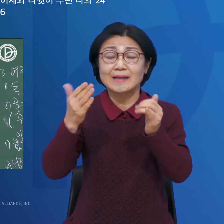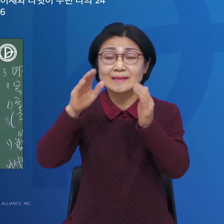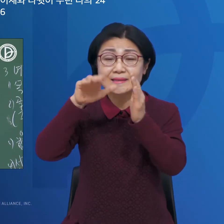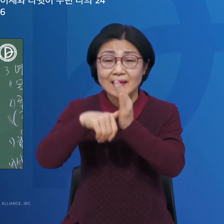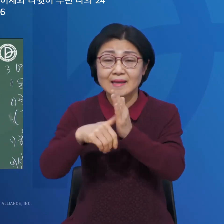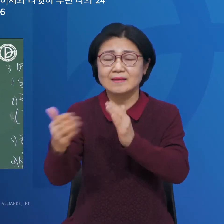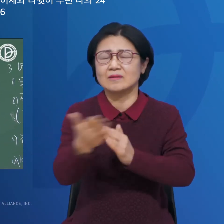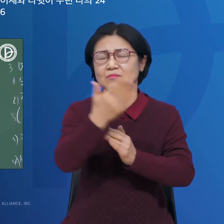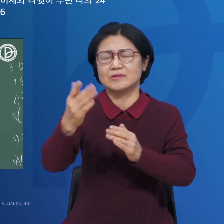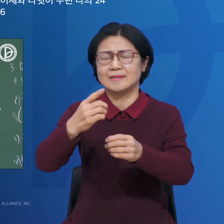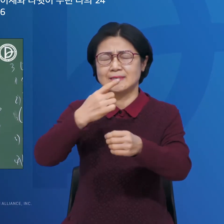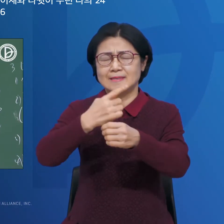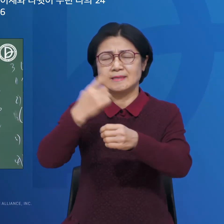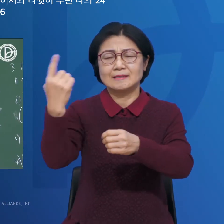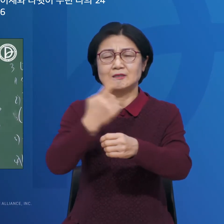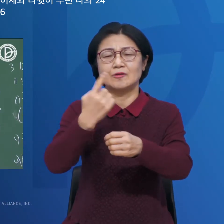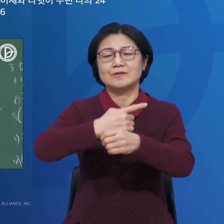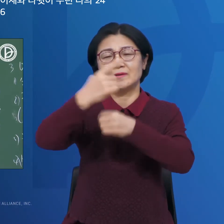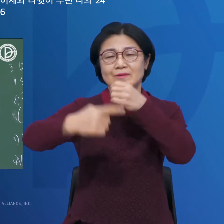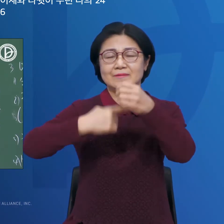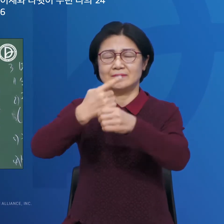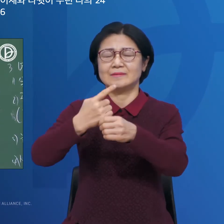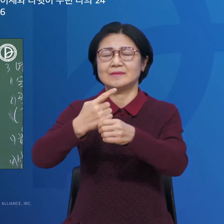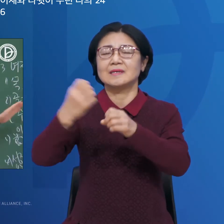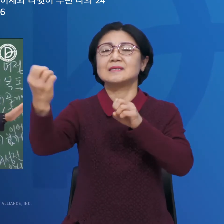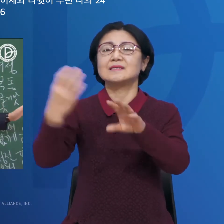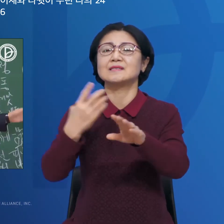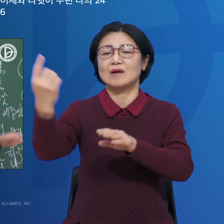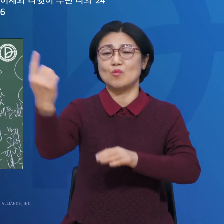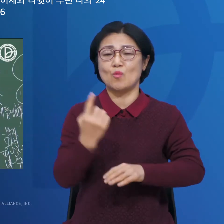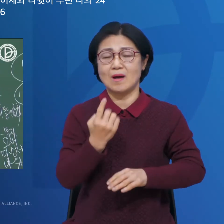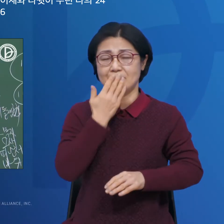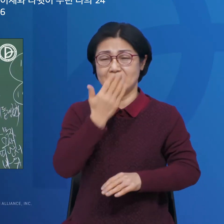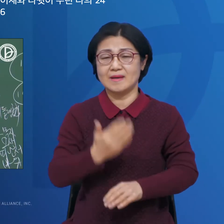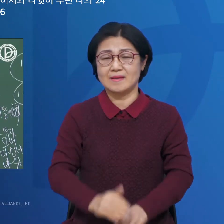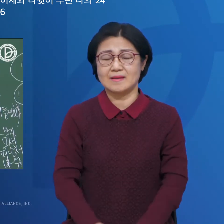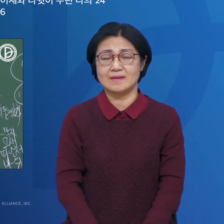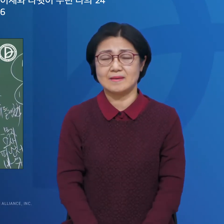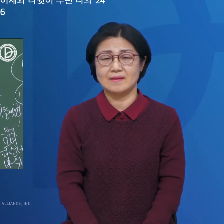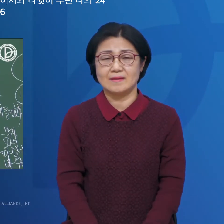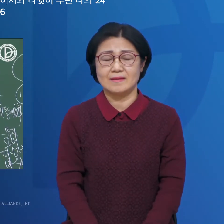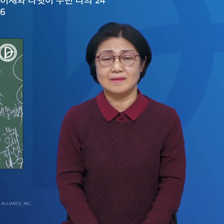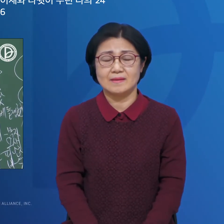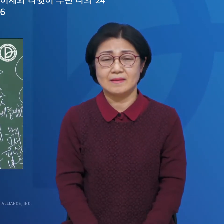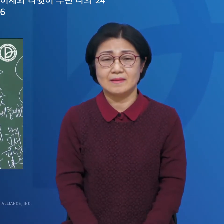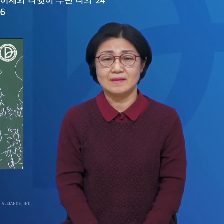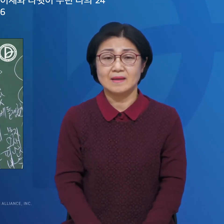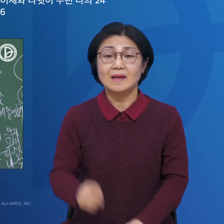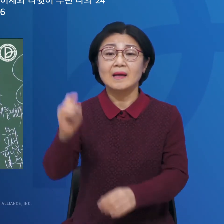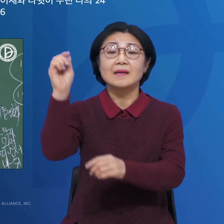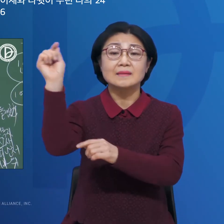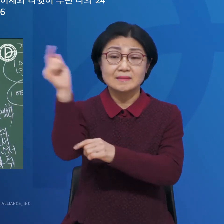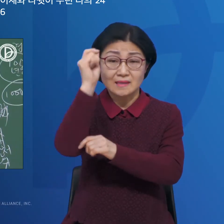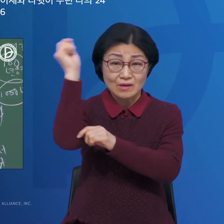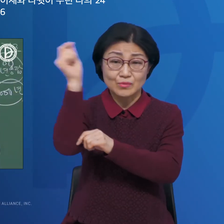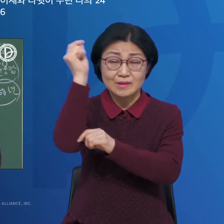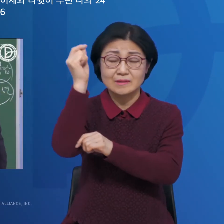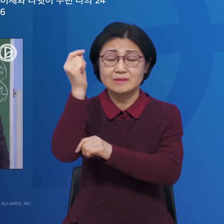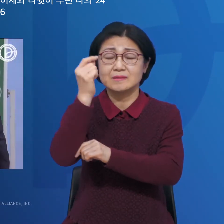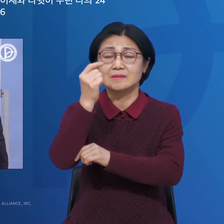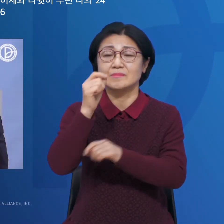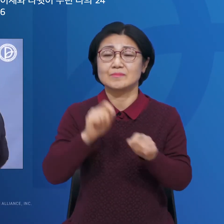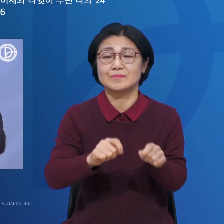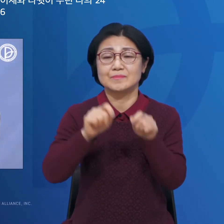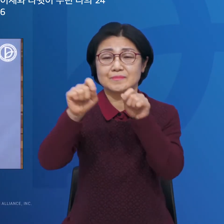but you receive the answers of 다윗은 1,000 천년 years. 안 사는데 분명히 천년 응답 왔잖아요. David didn't live for 1,000 years, and yet he received the answers of 1,000